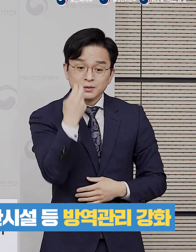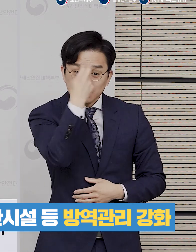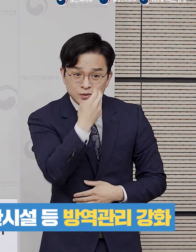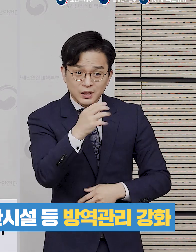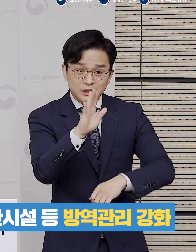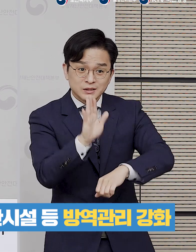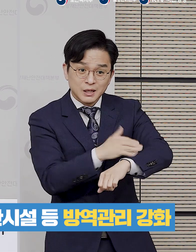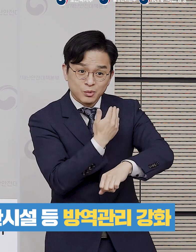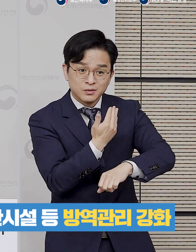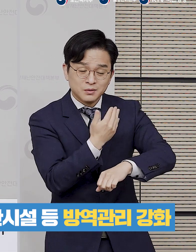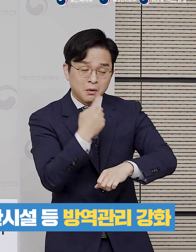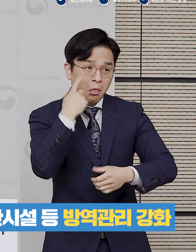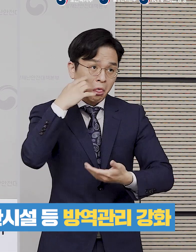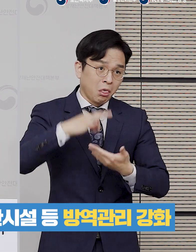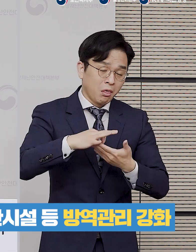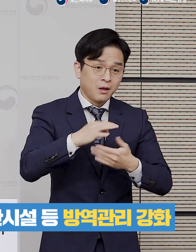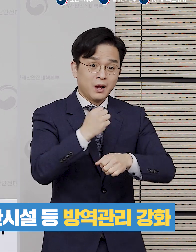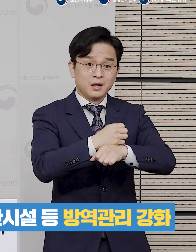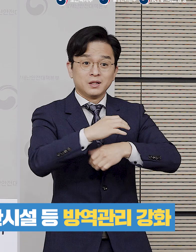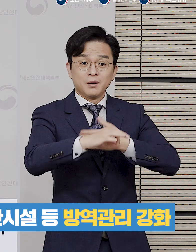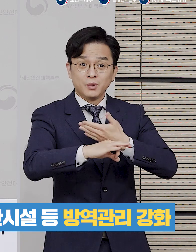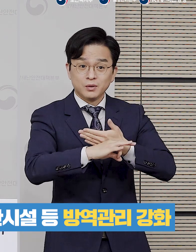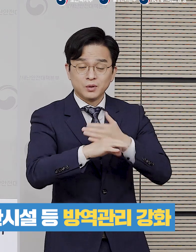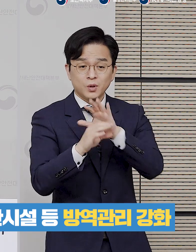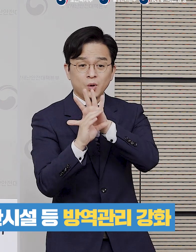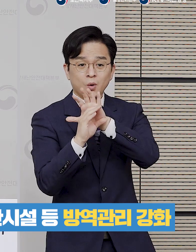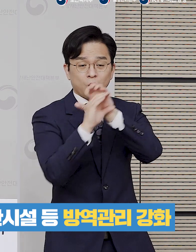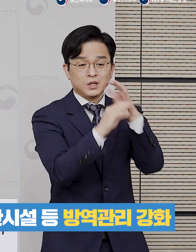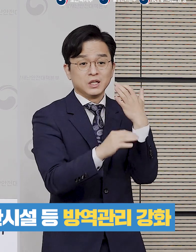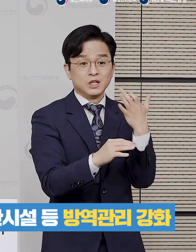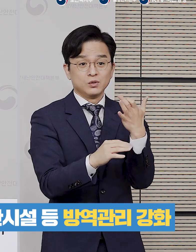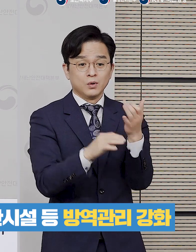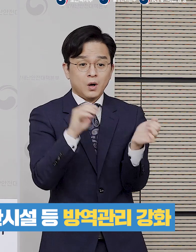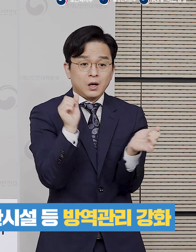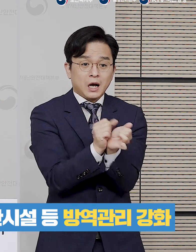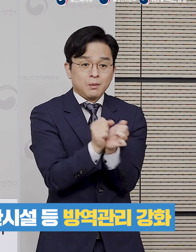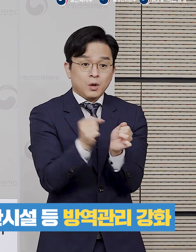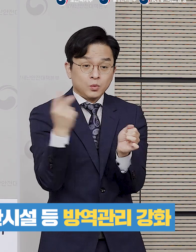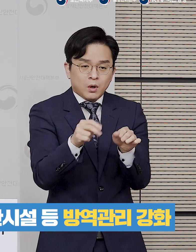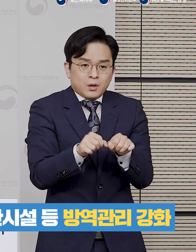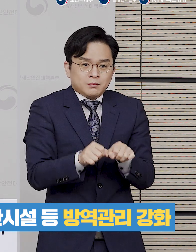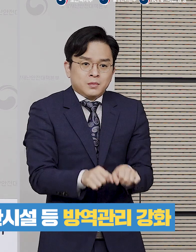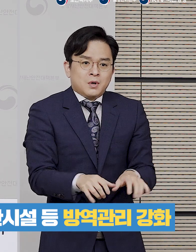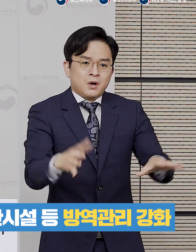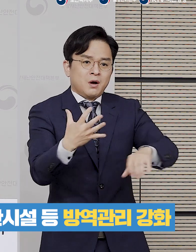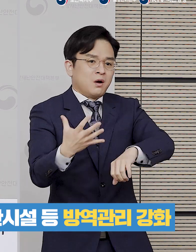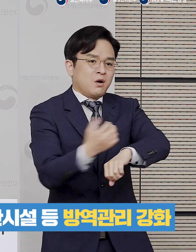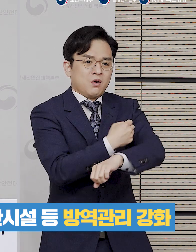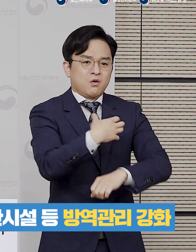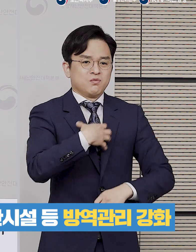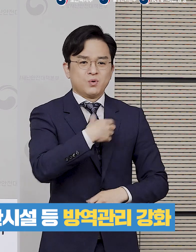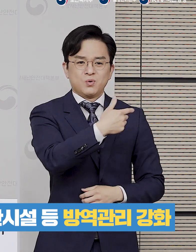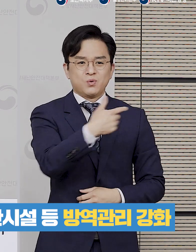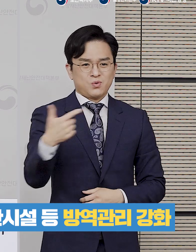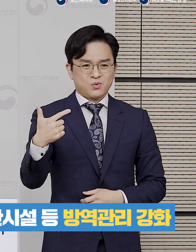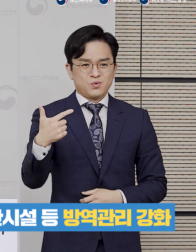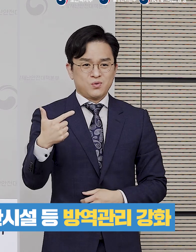통제하지 못한다면 집단 감염을 통한 코로나19 확산의 위험은 계속 남게 됩니다.